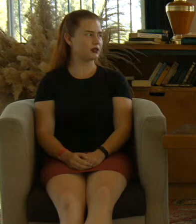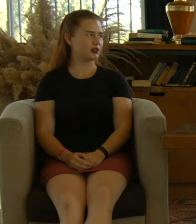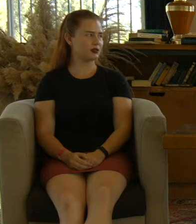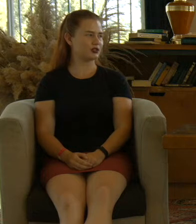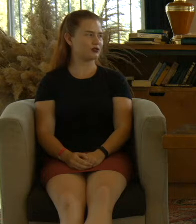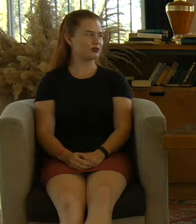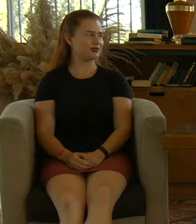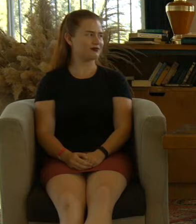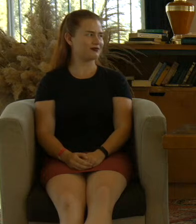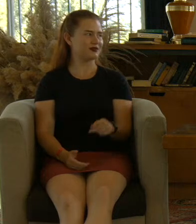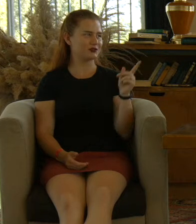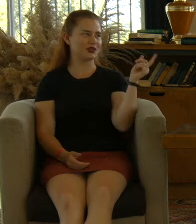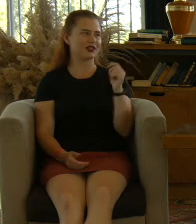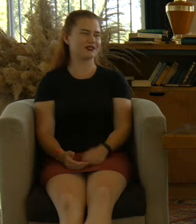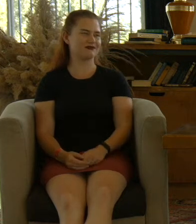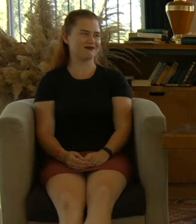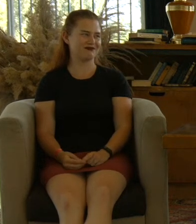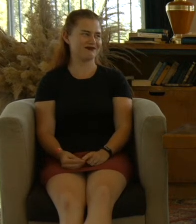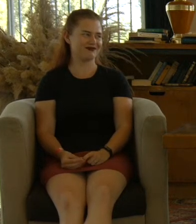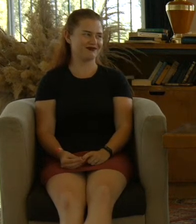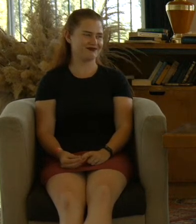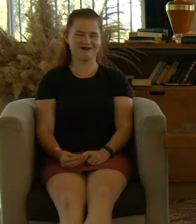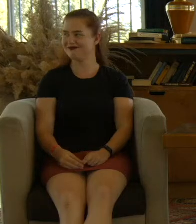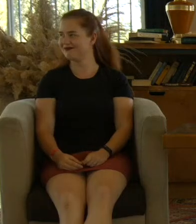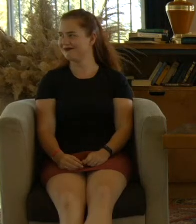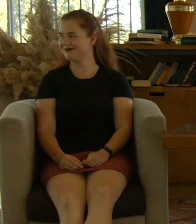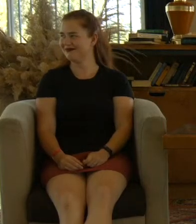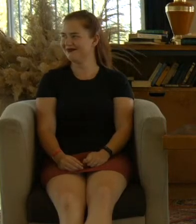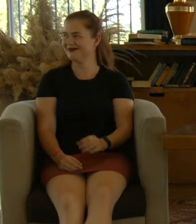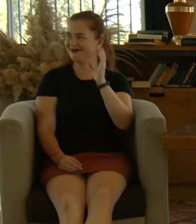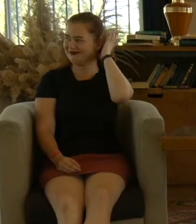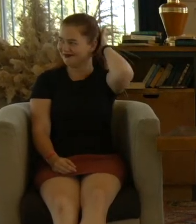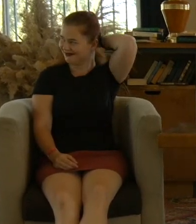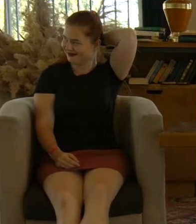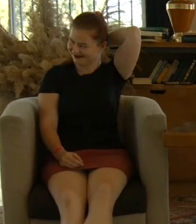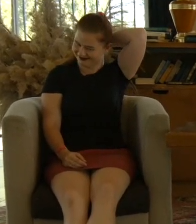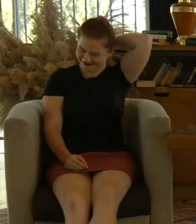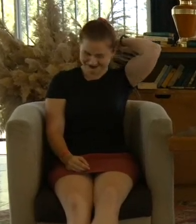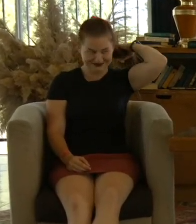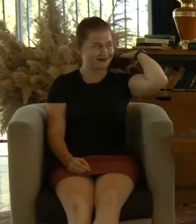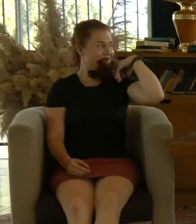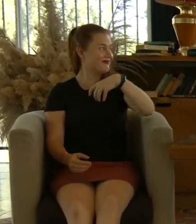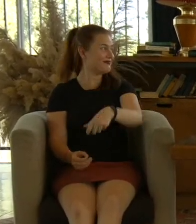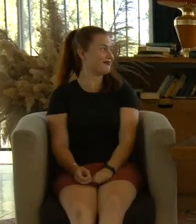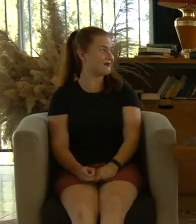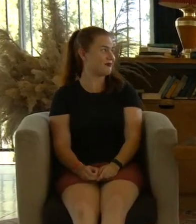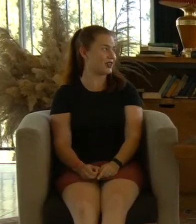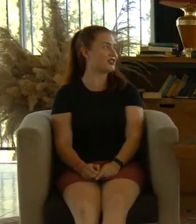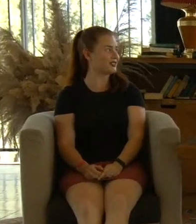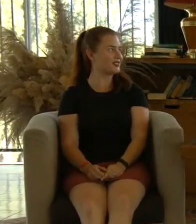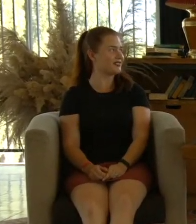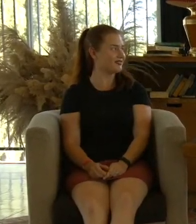пьете. А? Да, да. Так, это сейчас, секундочку. Вам красное или